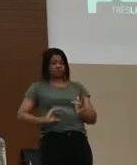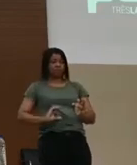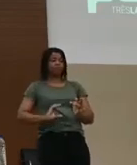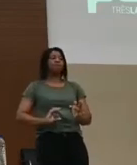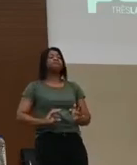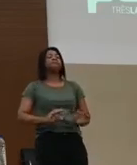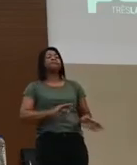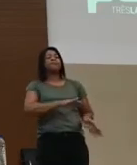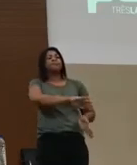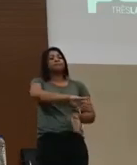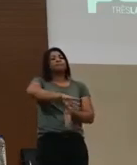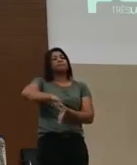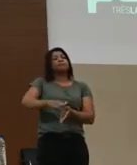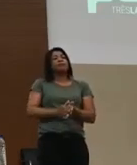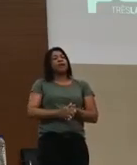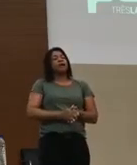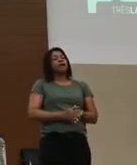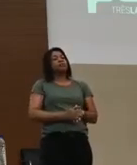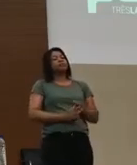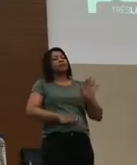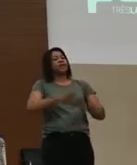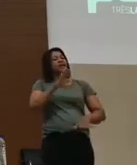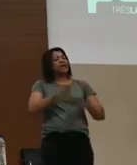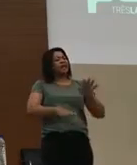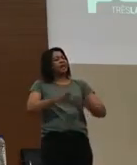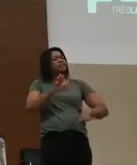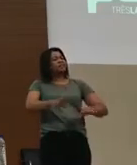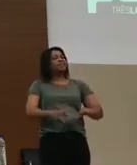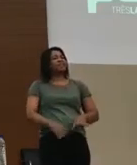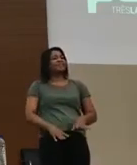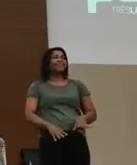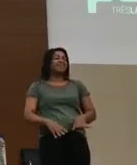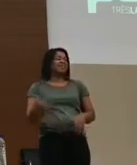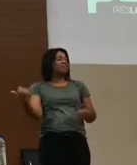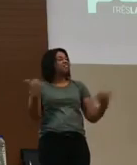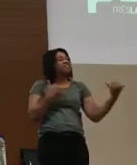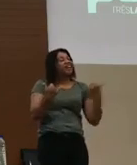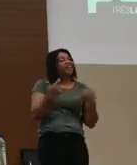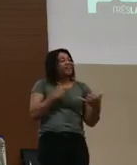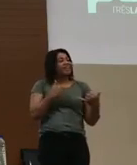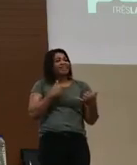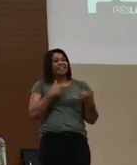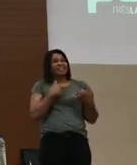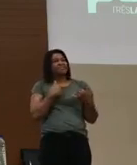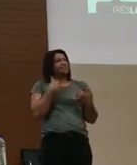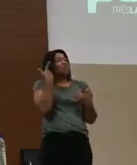Alguém disse que isso às vezes é difícil de entender. Eu estou tentando explicar aqui,